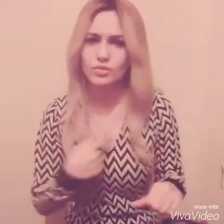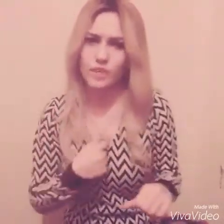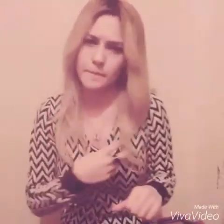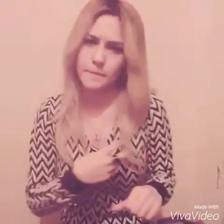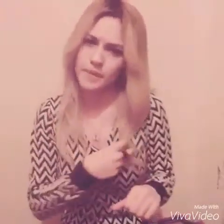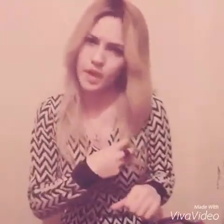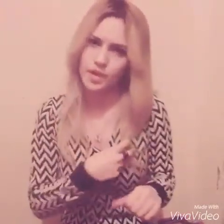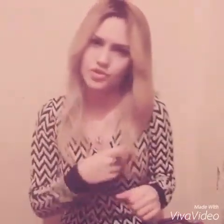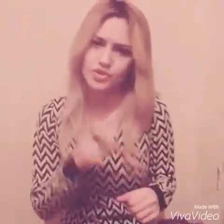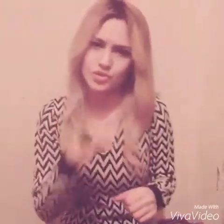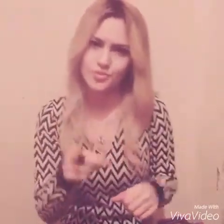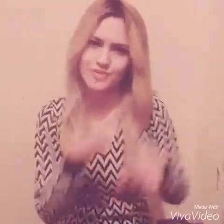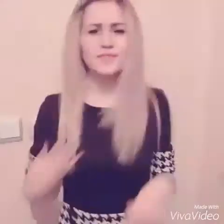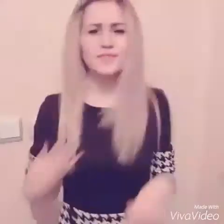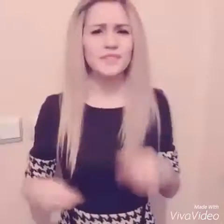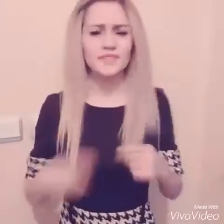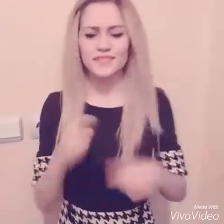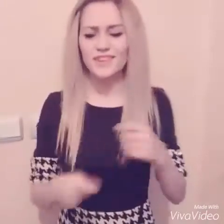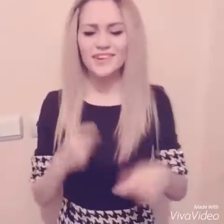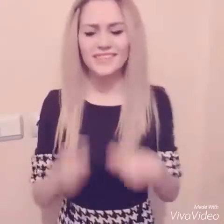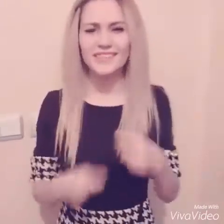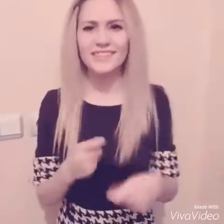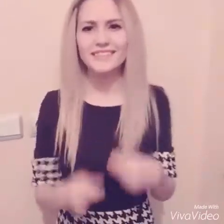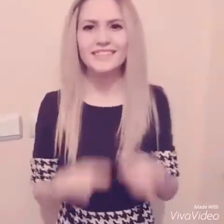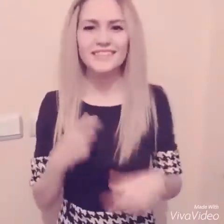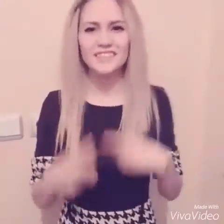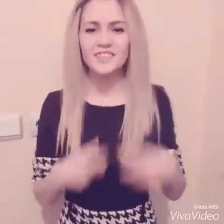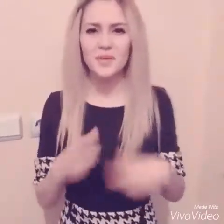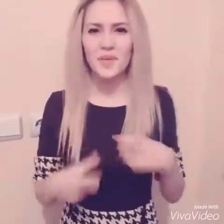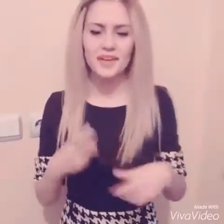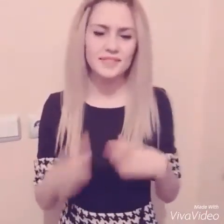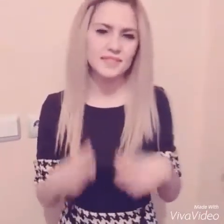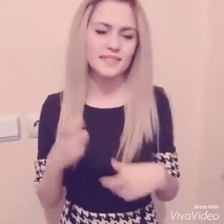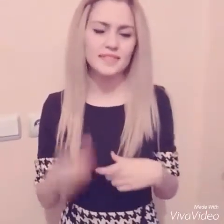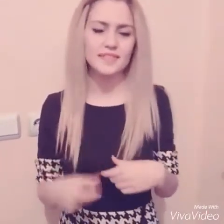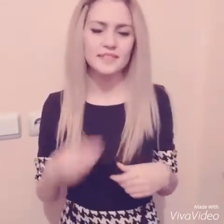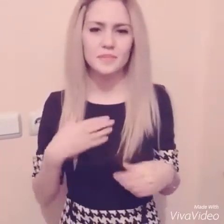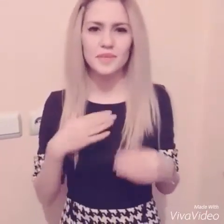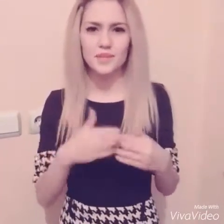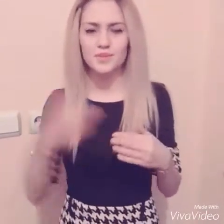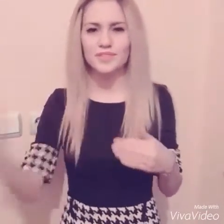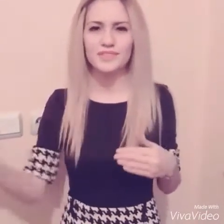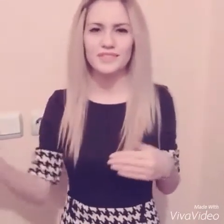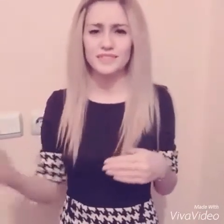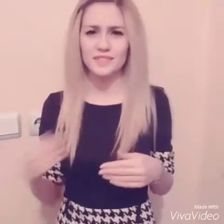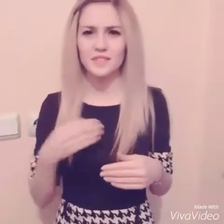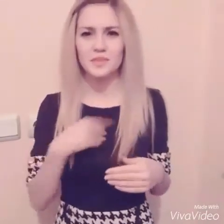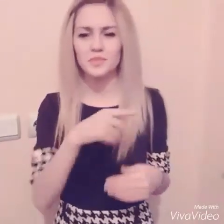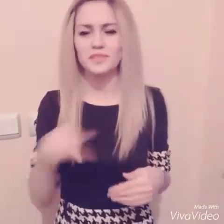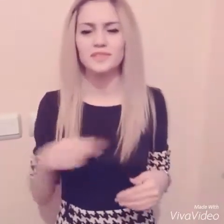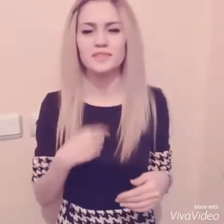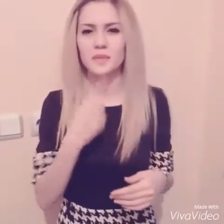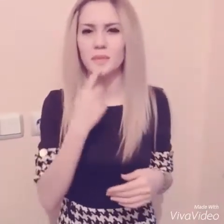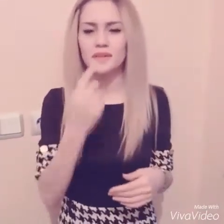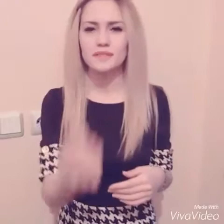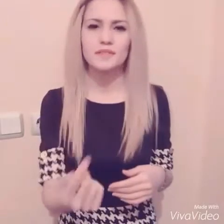Ölsem bile aşkın sevgi gayrettir, emektir. Ben ötesi biz